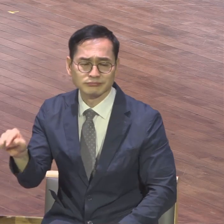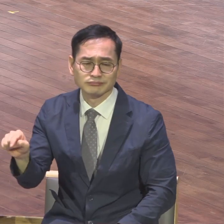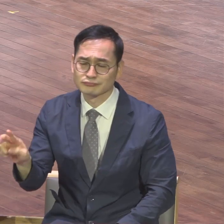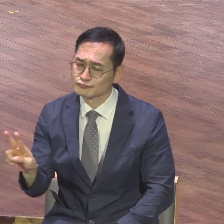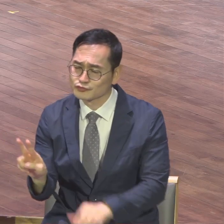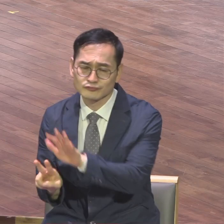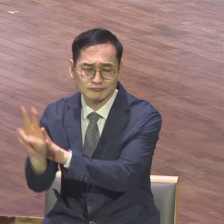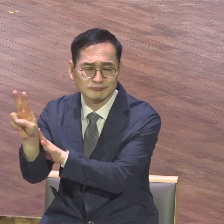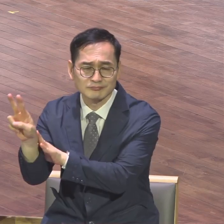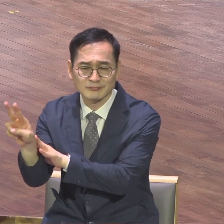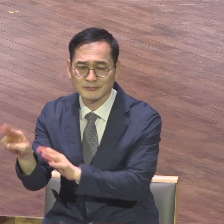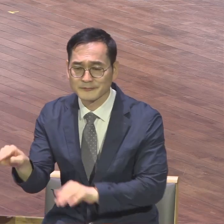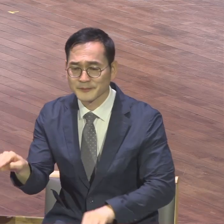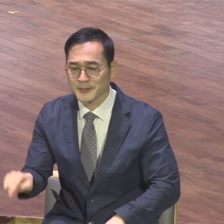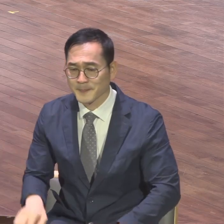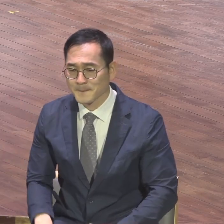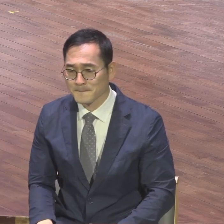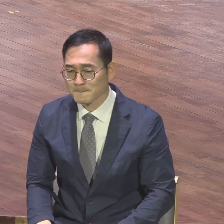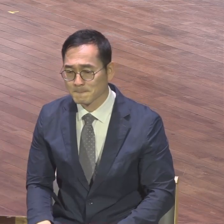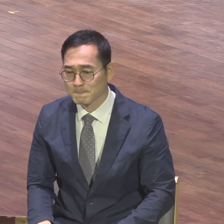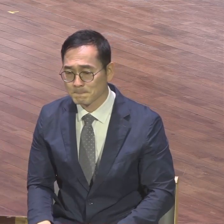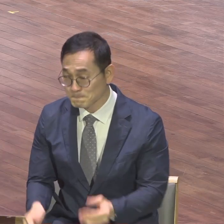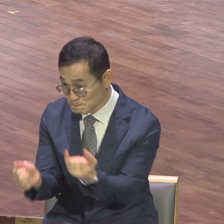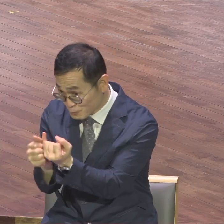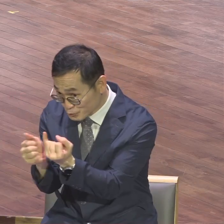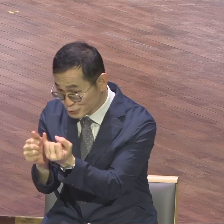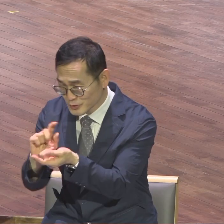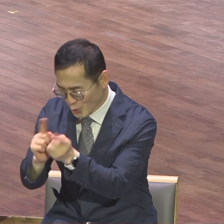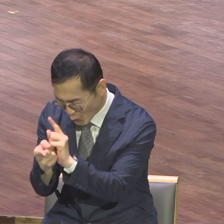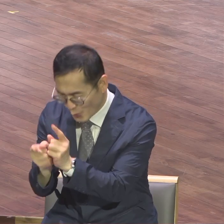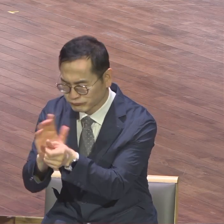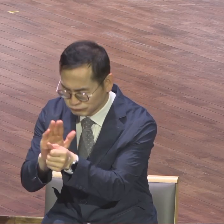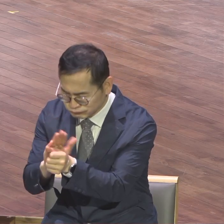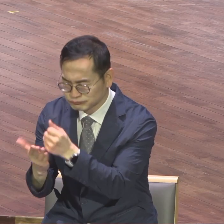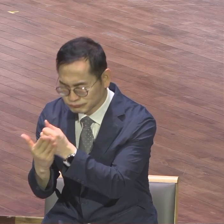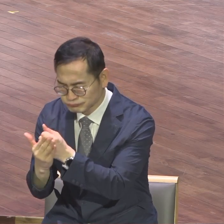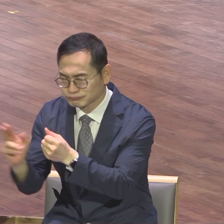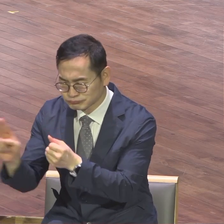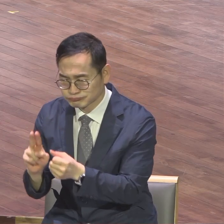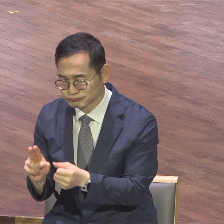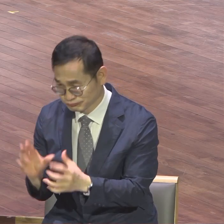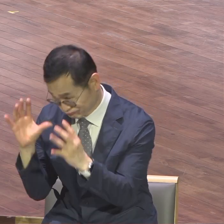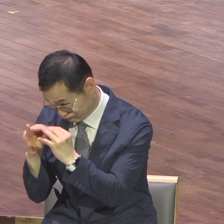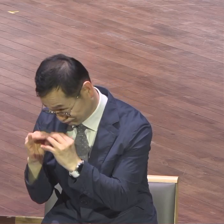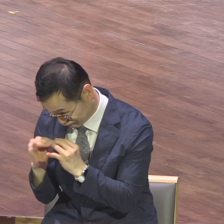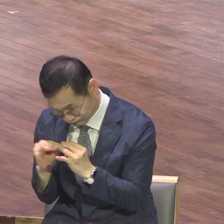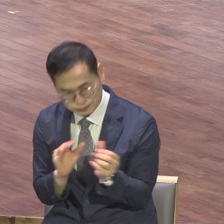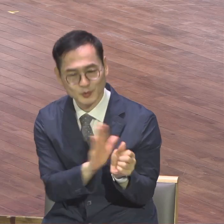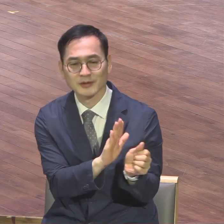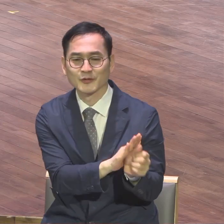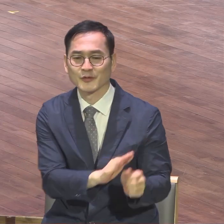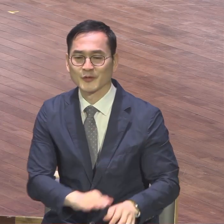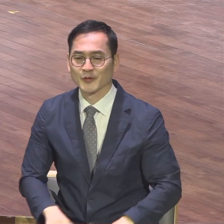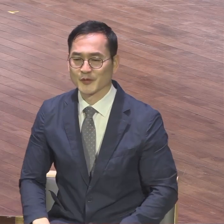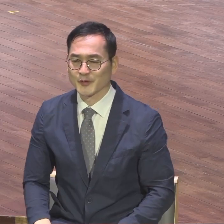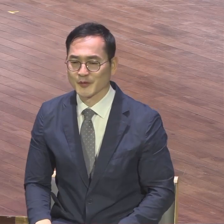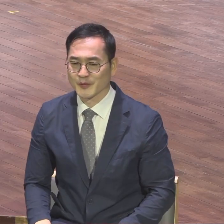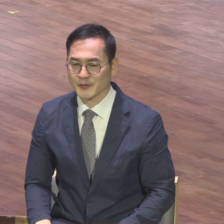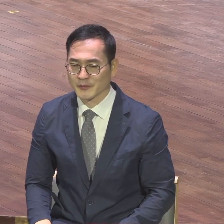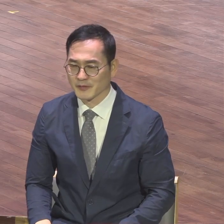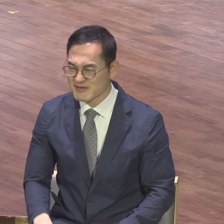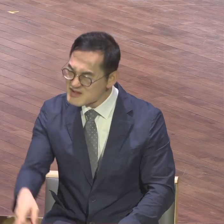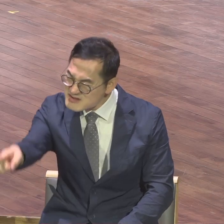이렇게 불씨가와 아굴라 부부는 서로가 평생 동역자였어요. 평생 비판하고 욕하는 부부가